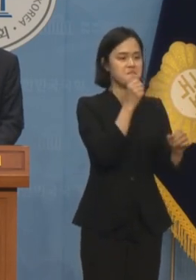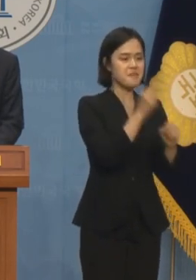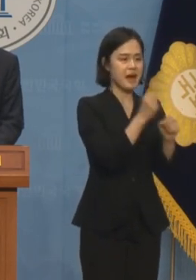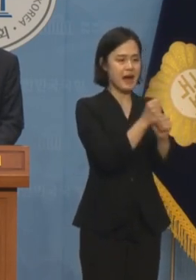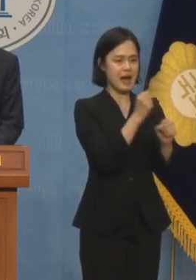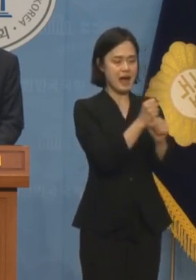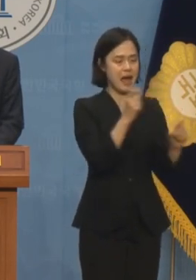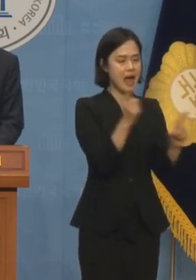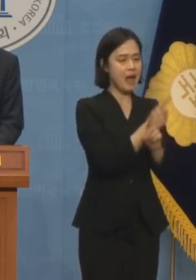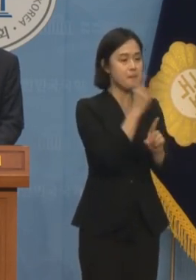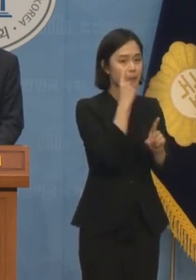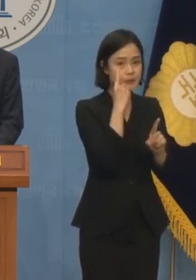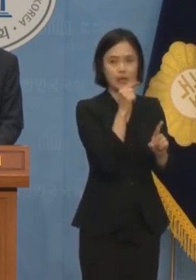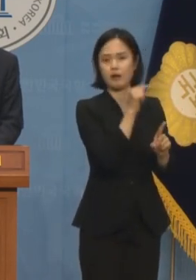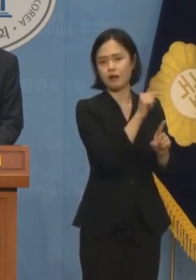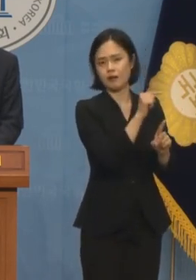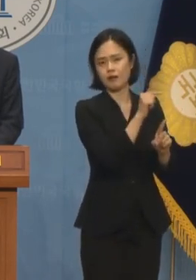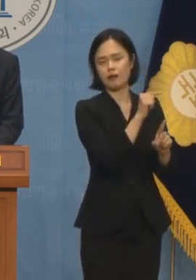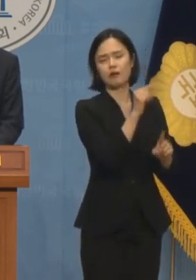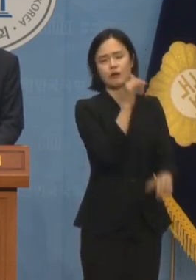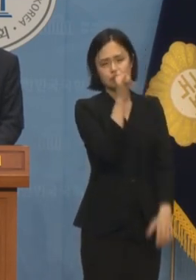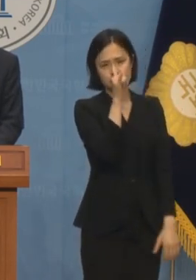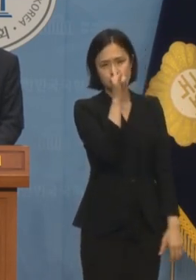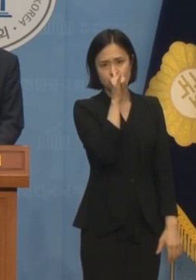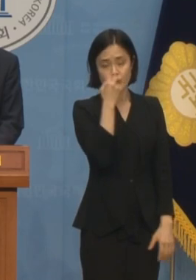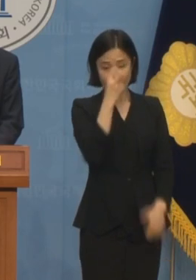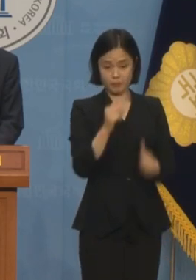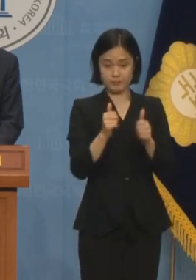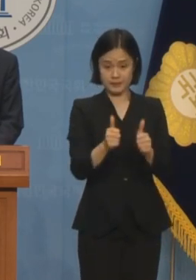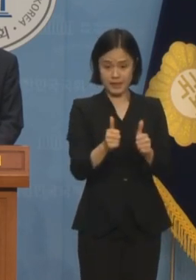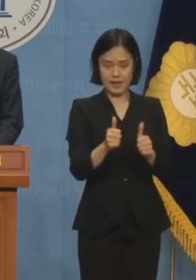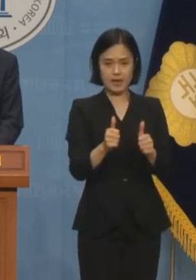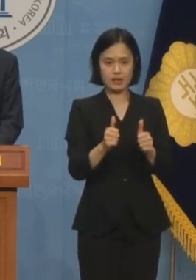대표의 범죄 혐의를 수사하는 검찰을 무력화하기 위해